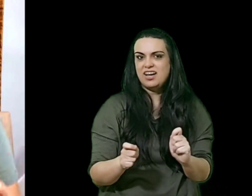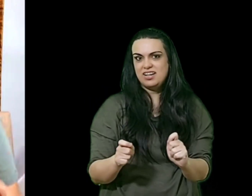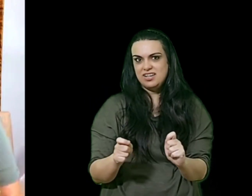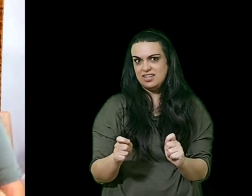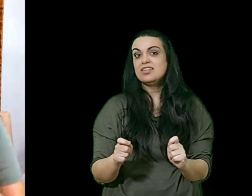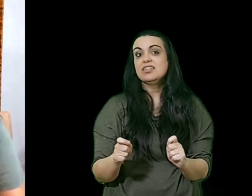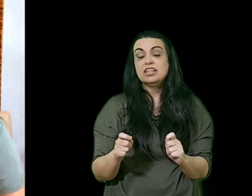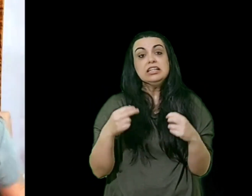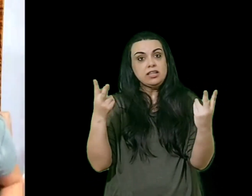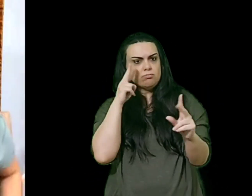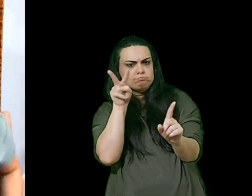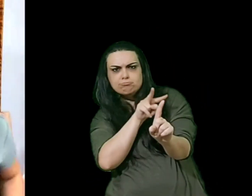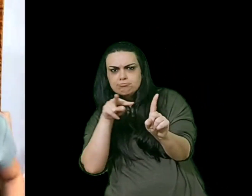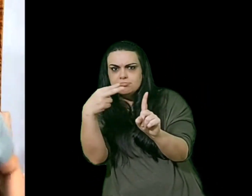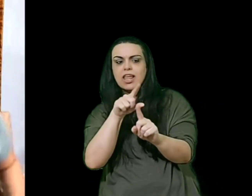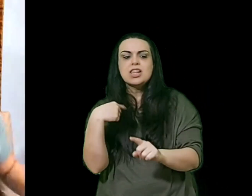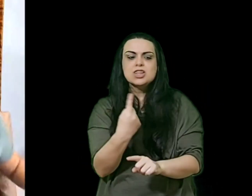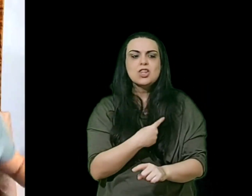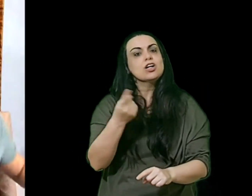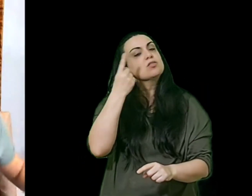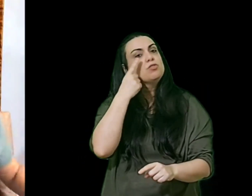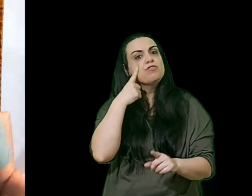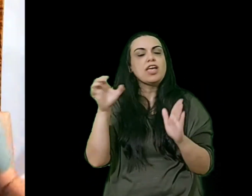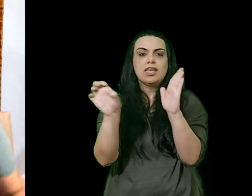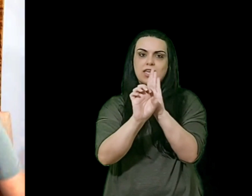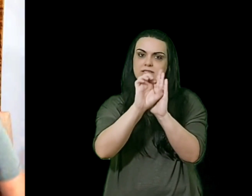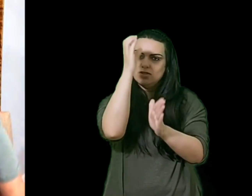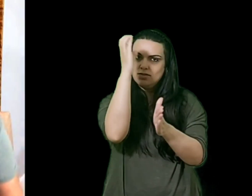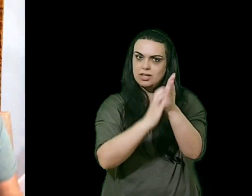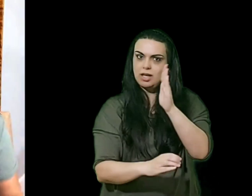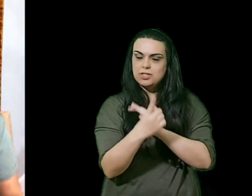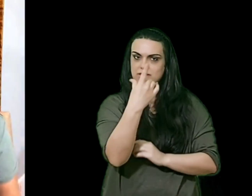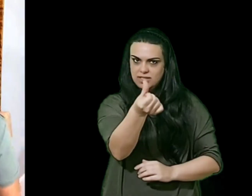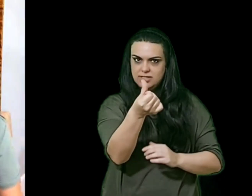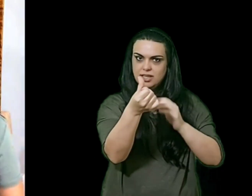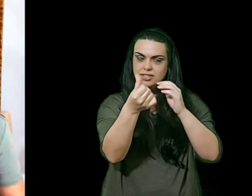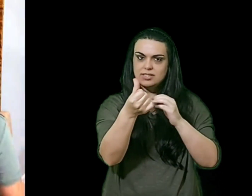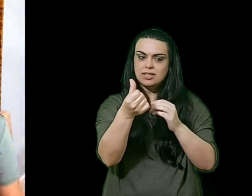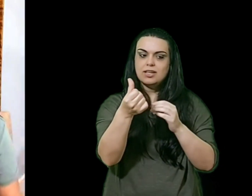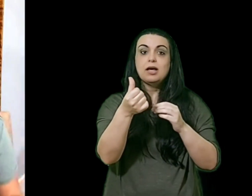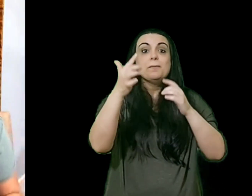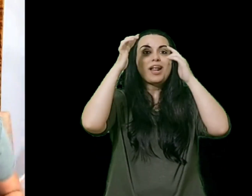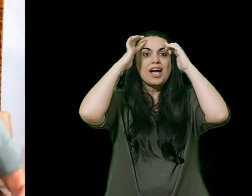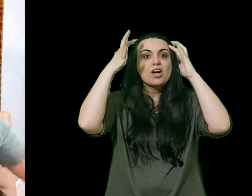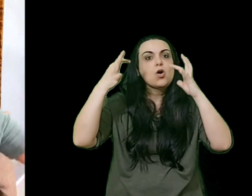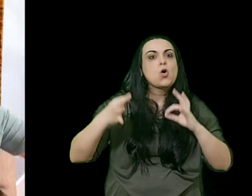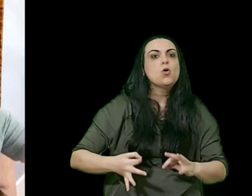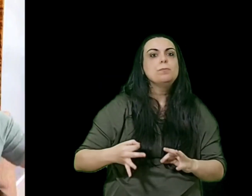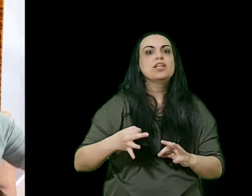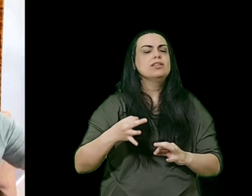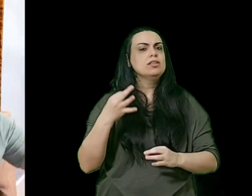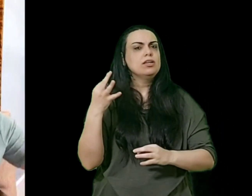Sobre essa perspectiva é que nós vamos analisar Êxodo capítulo de número 16, para compreender e